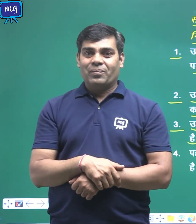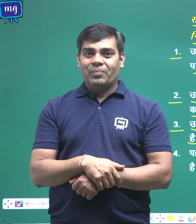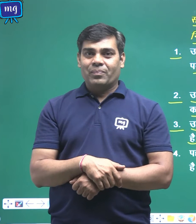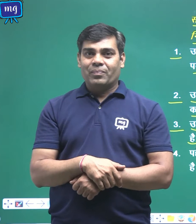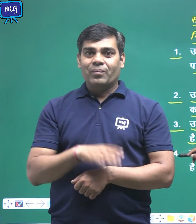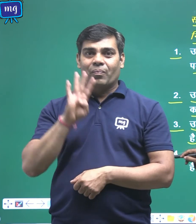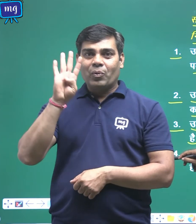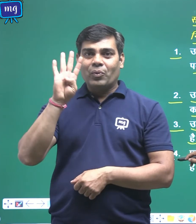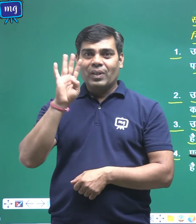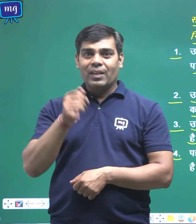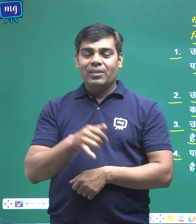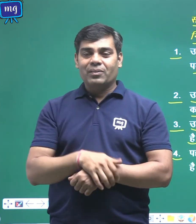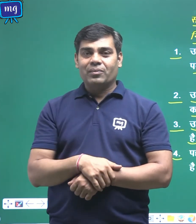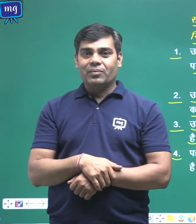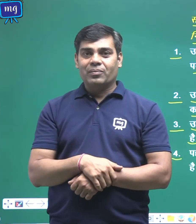चौथा है,